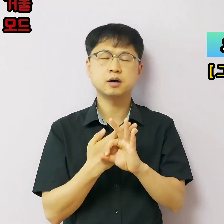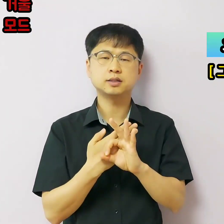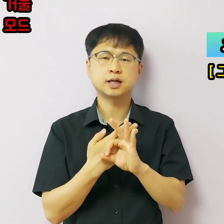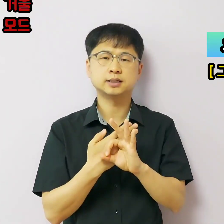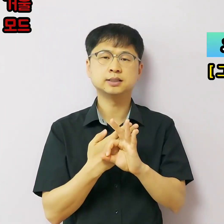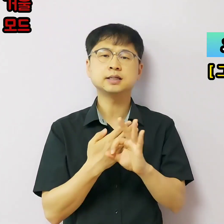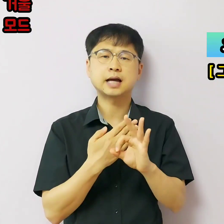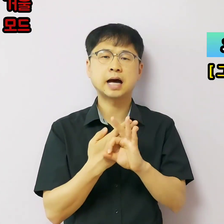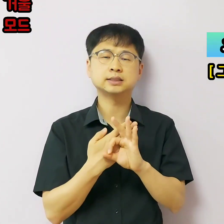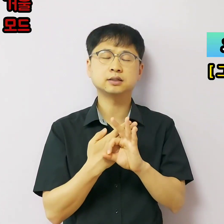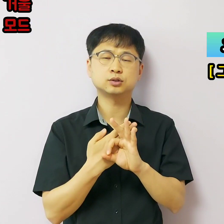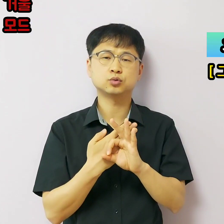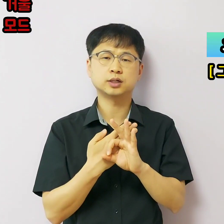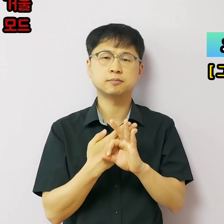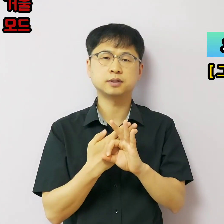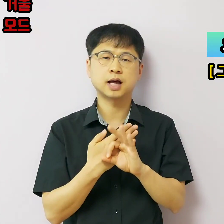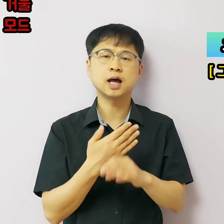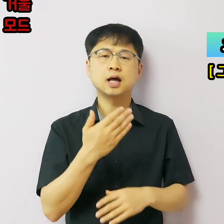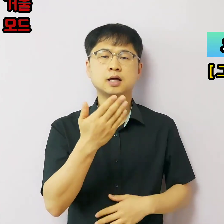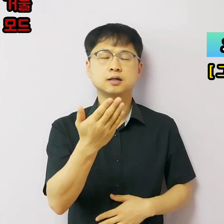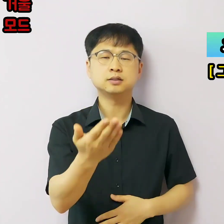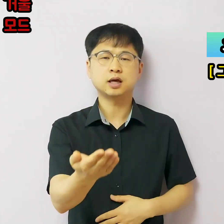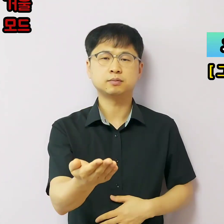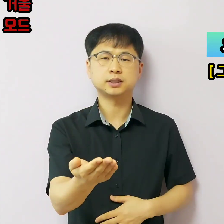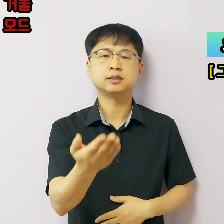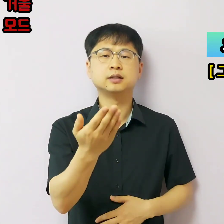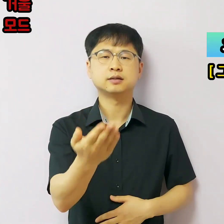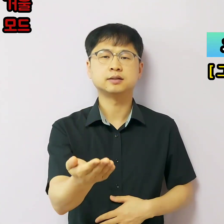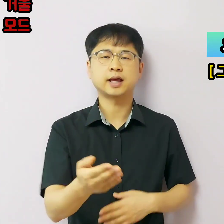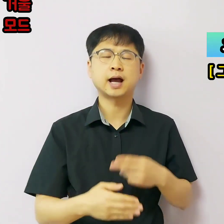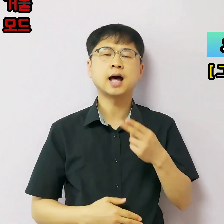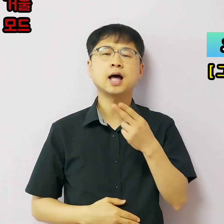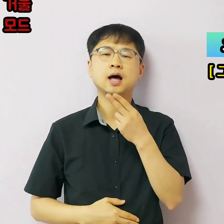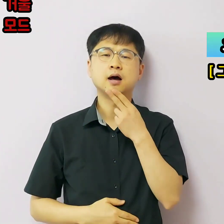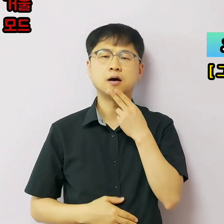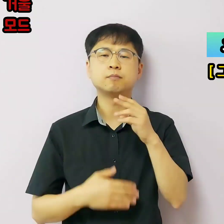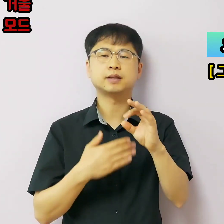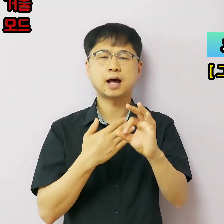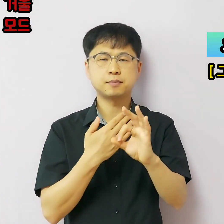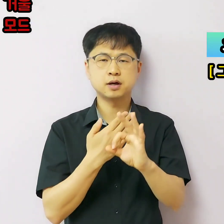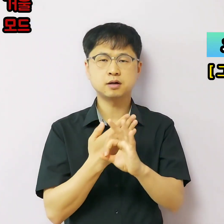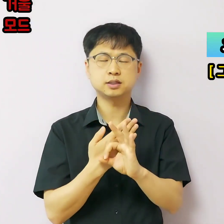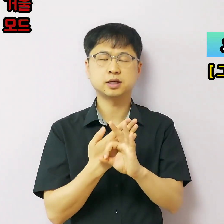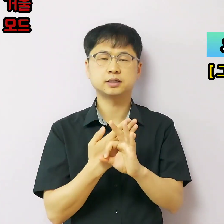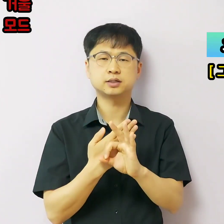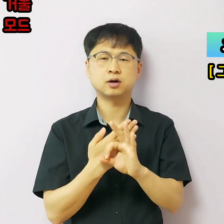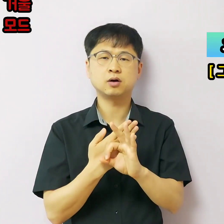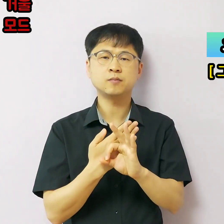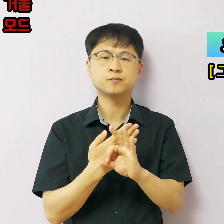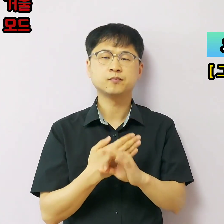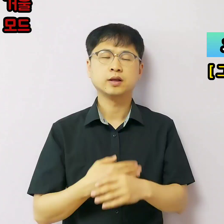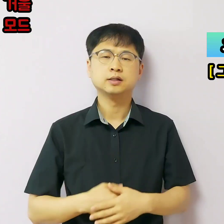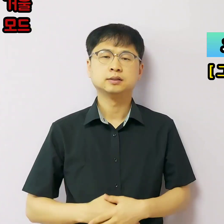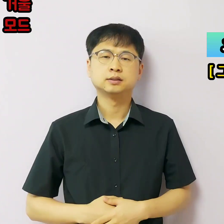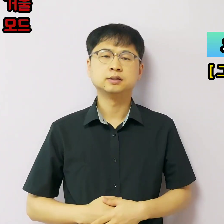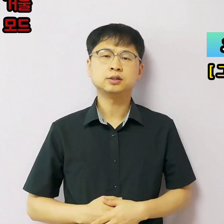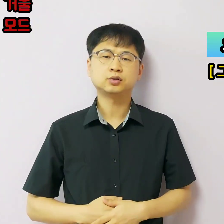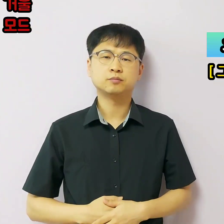뭐뭐라면 이라는 가정의 수어가 됩니다. 그대 없인, 그대가 없다면이 되겠죠. 그릴 수